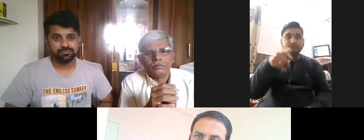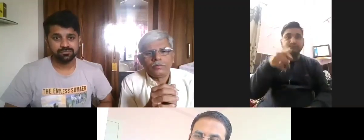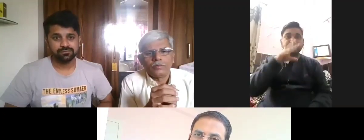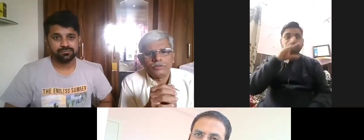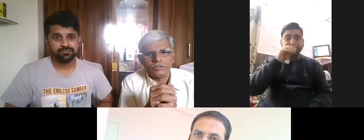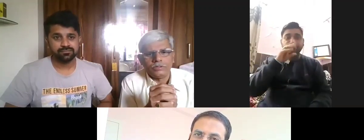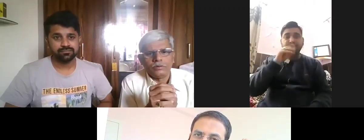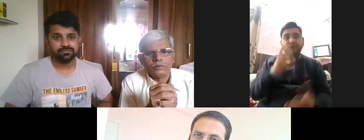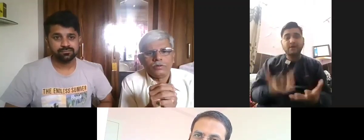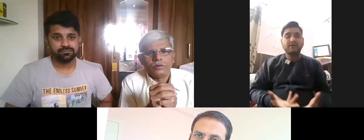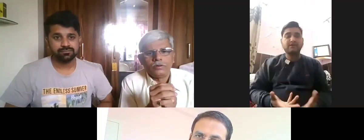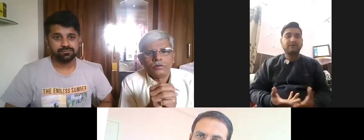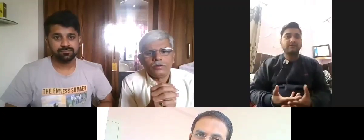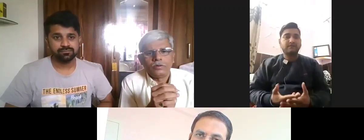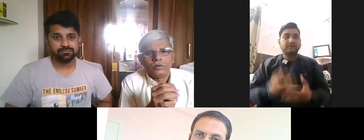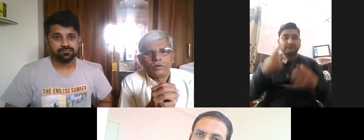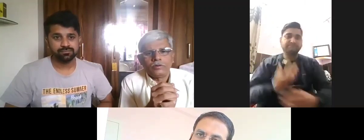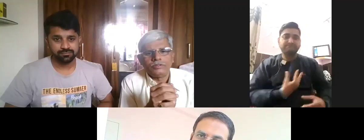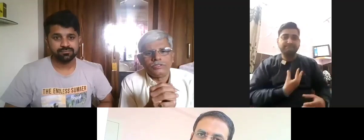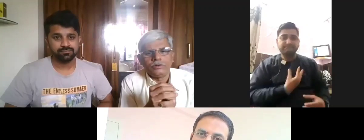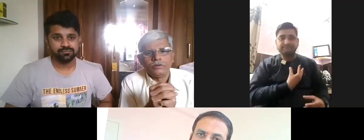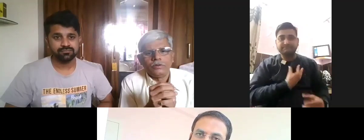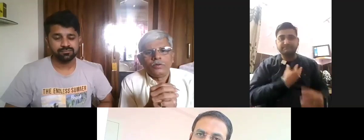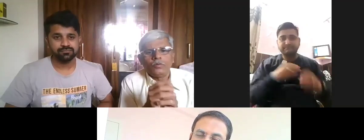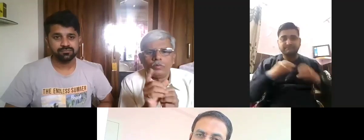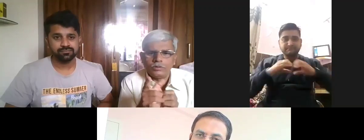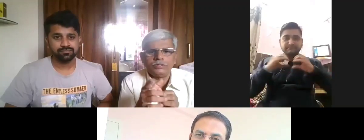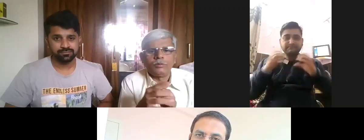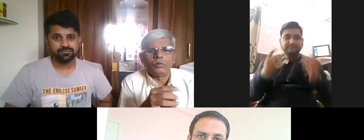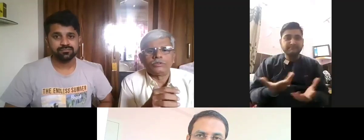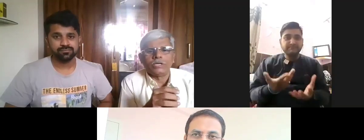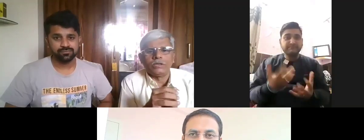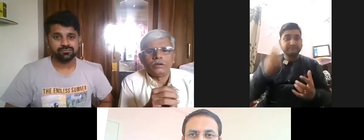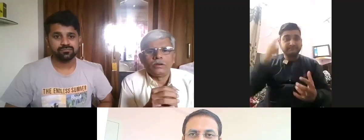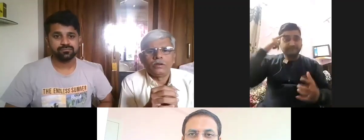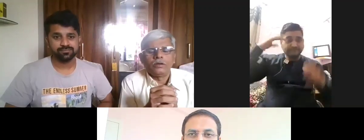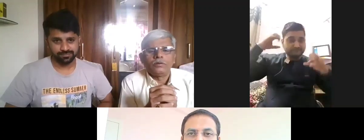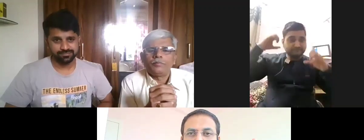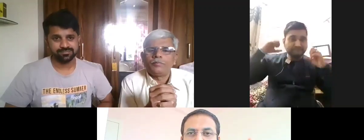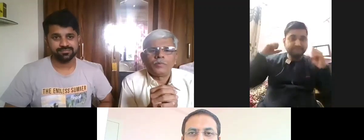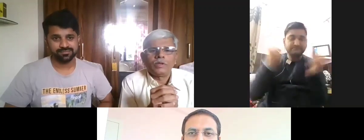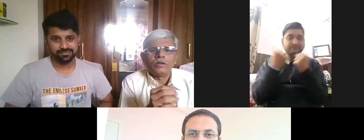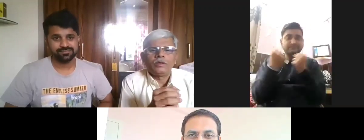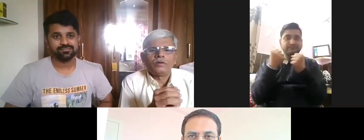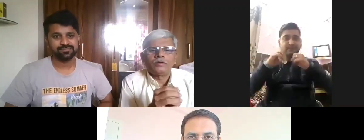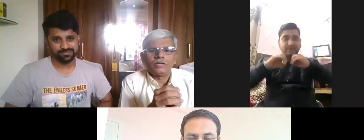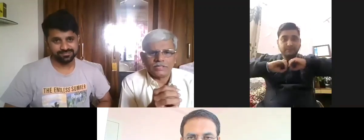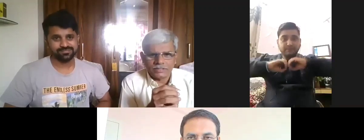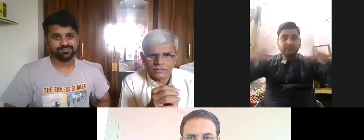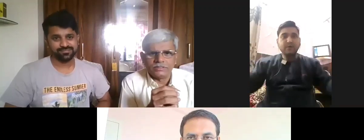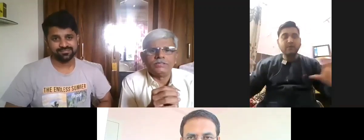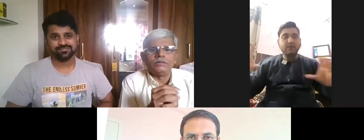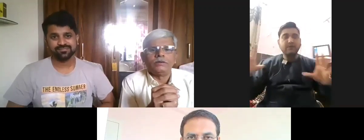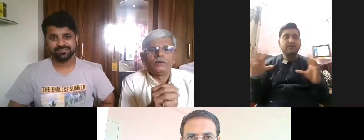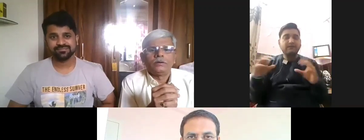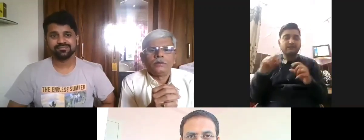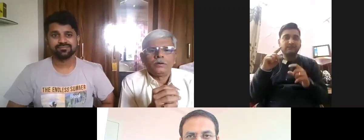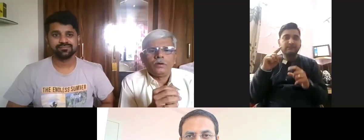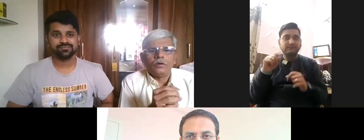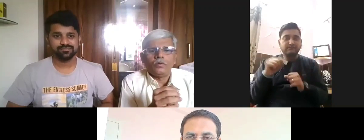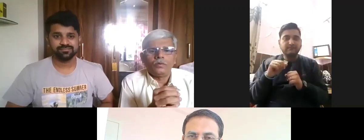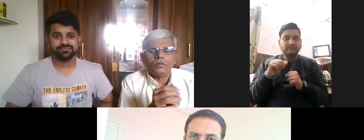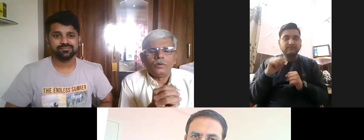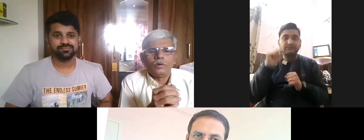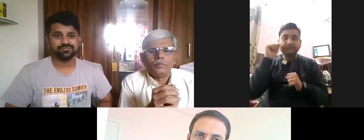हृदय, आपका सशक्त दिमाग वो बात करेगा, आपकी आपकी सुख सुविधाएं। जी,